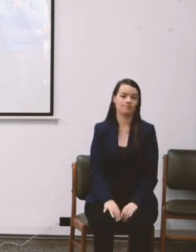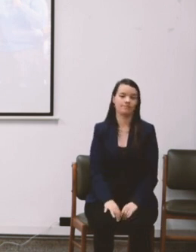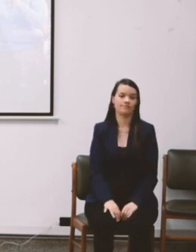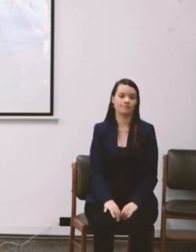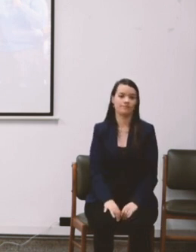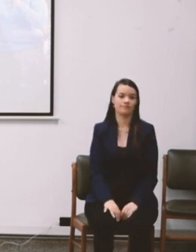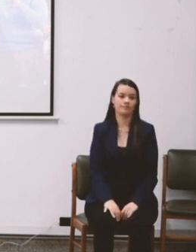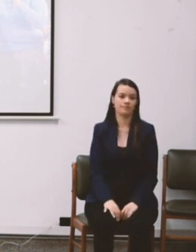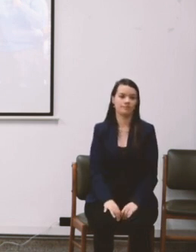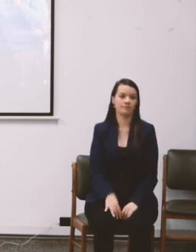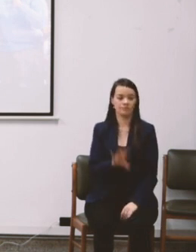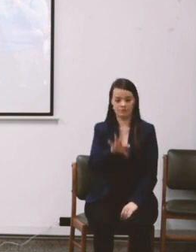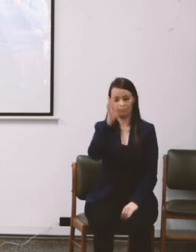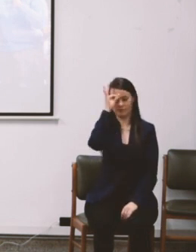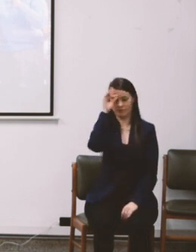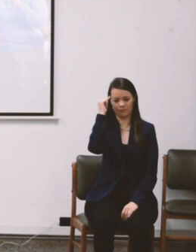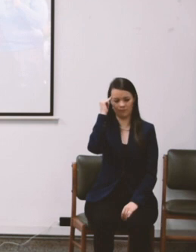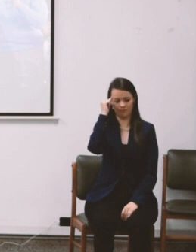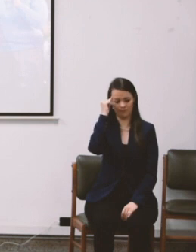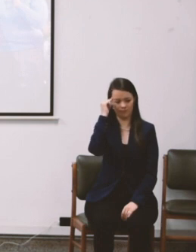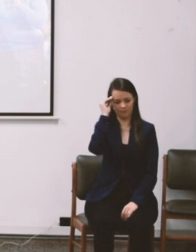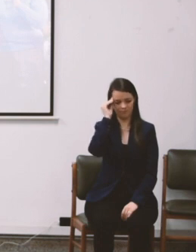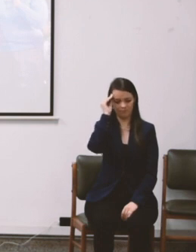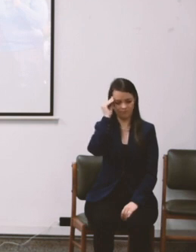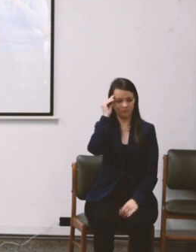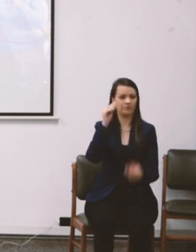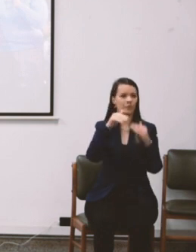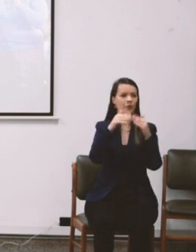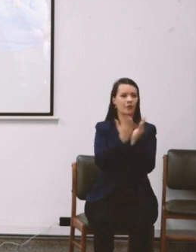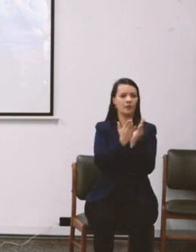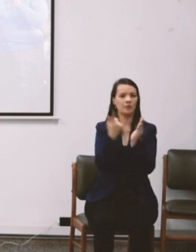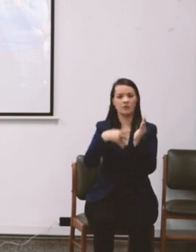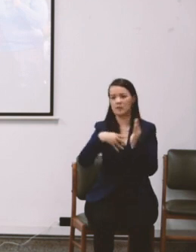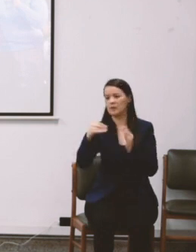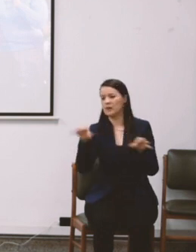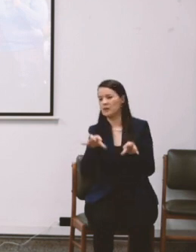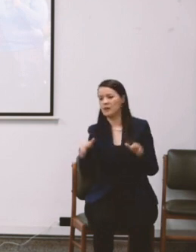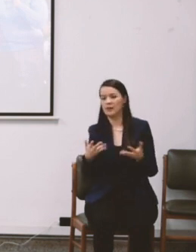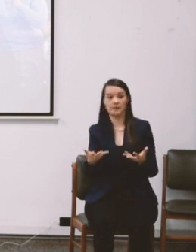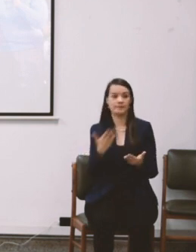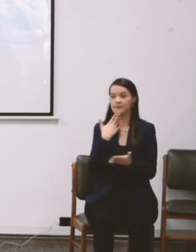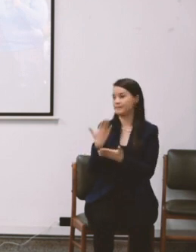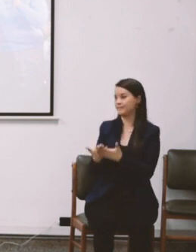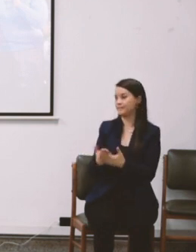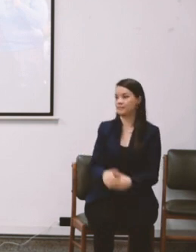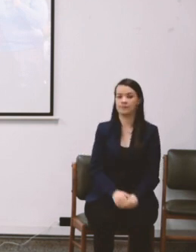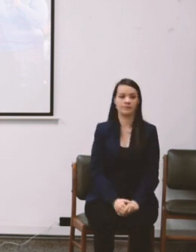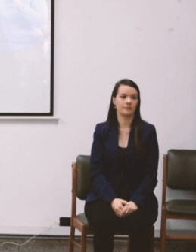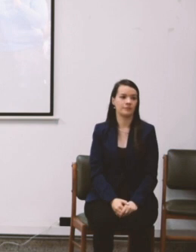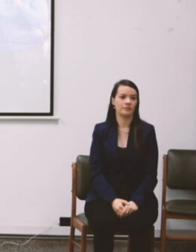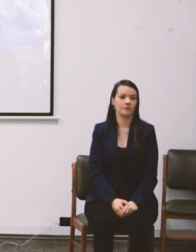me quedo pensando mucho también eso, o sea, cuáles son nuestras posibilidades por fuera de la escuela. Muchas gracias.